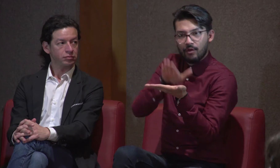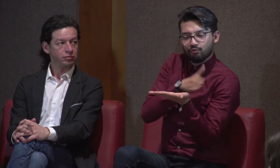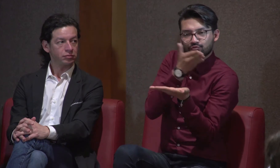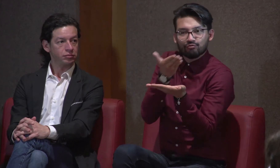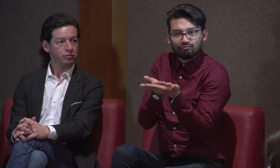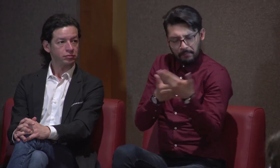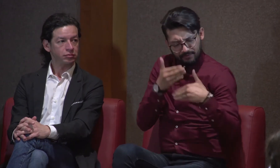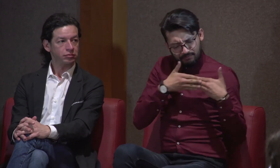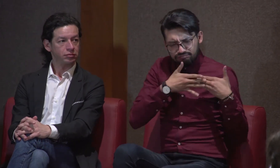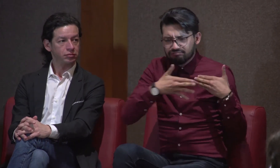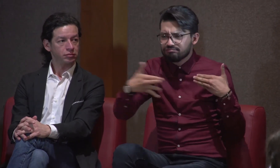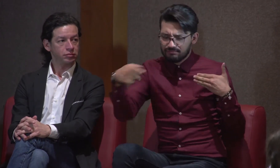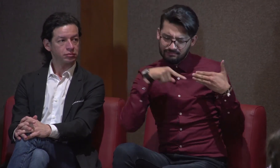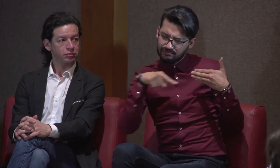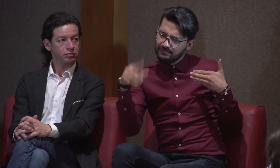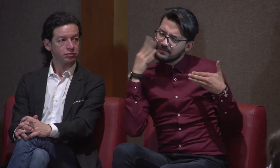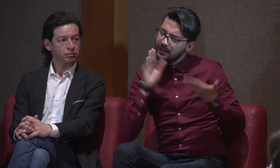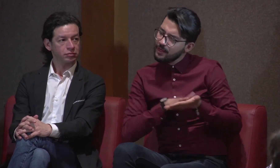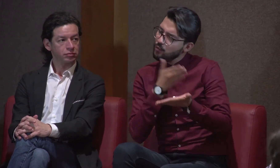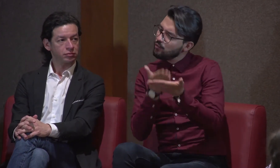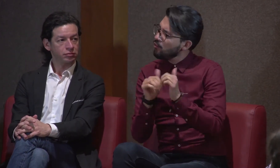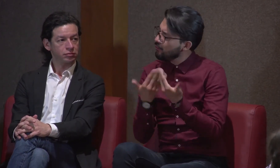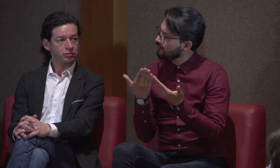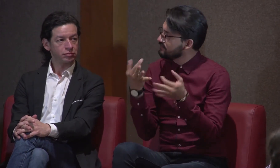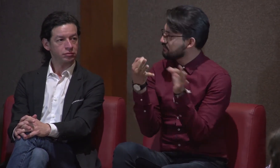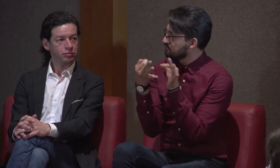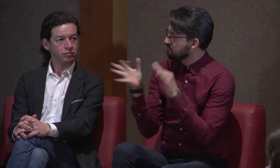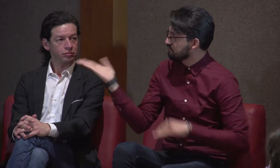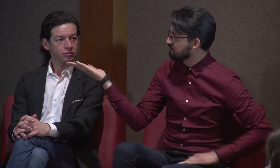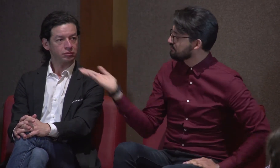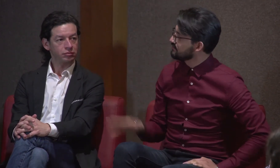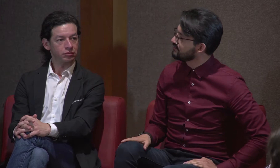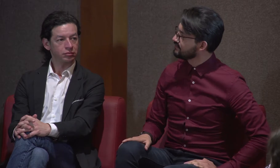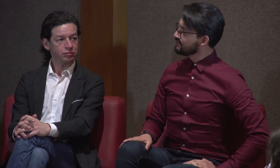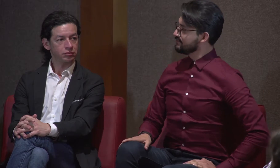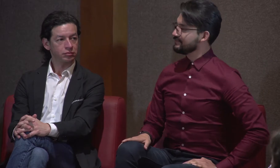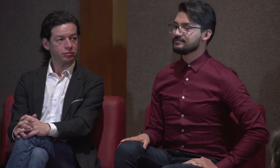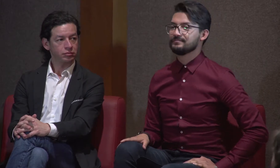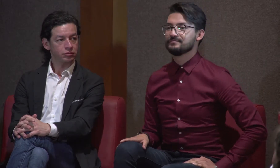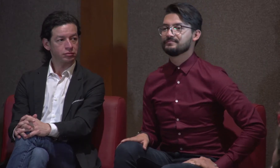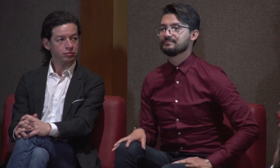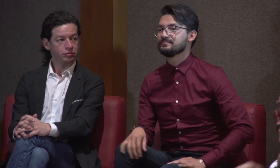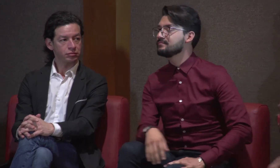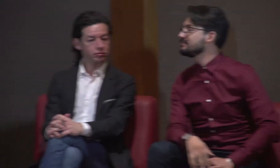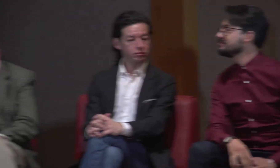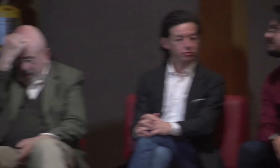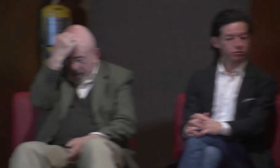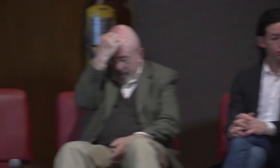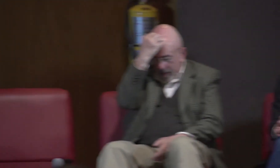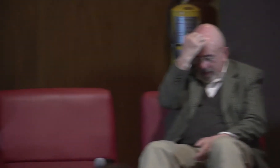Diego, ¿cómo fue todo el proceso de traducción de este glosario? ¿Podrías contarnos, por favor?